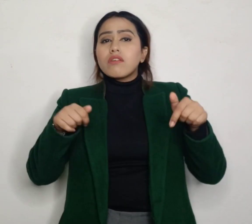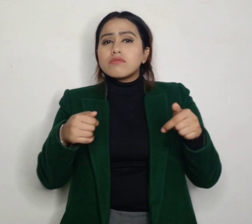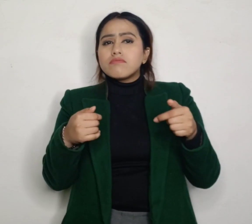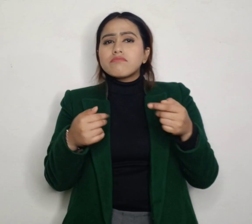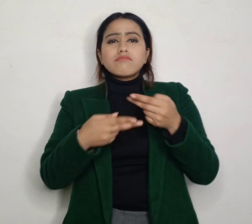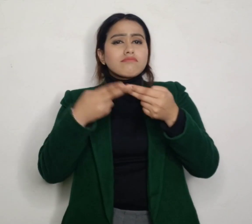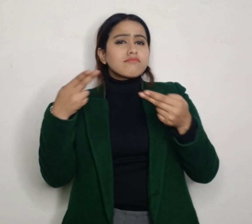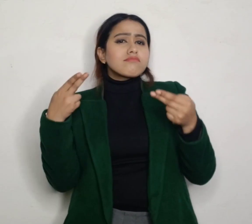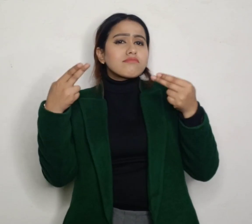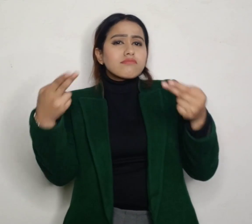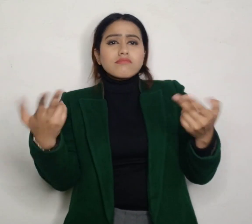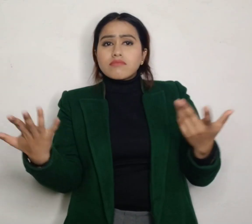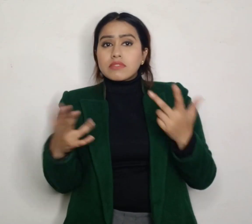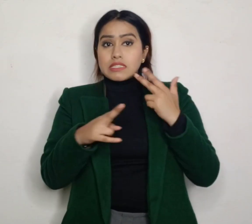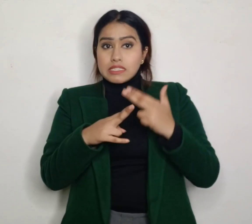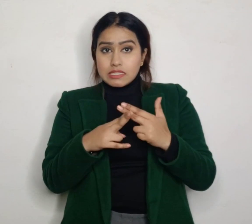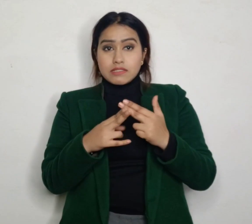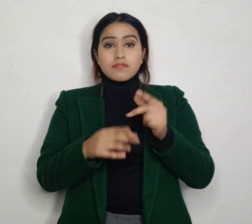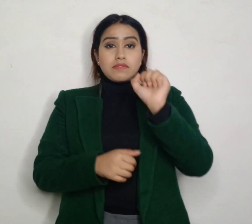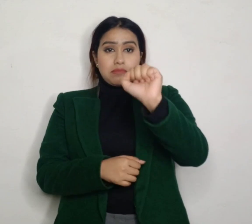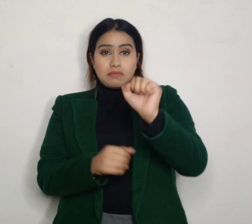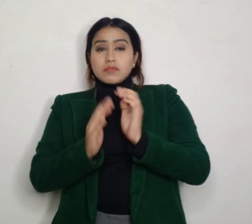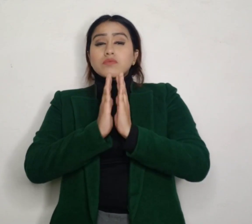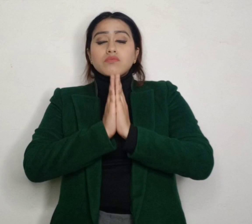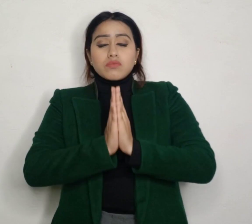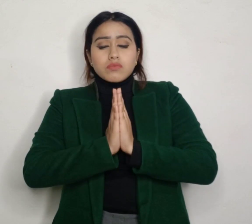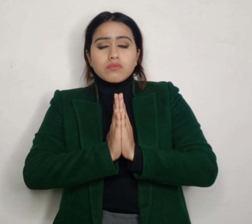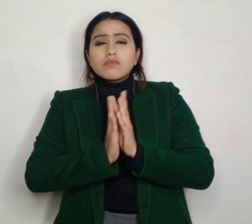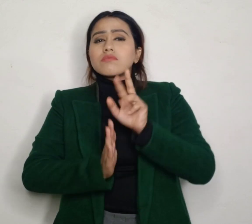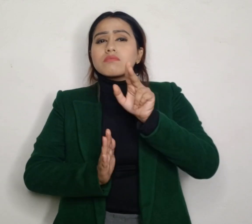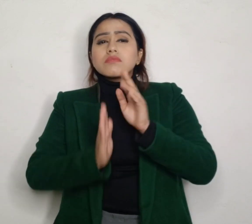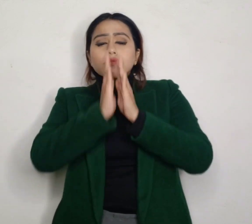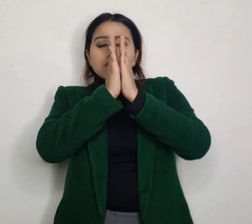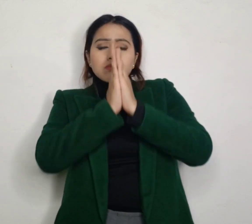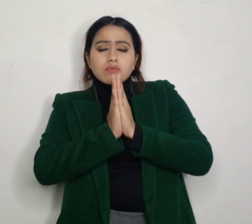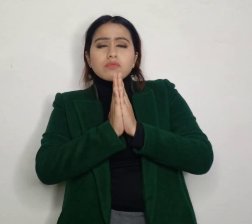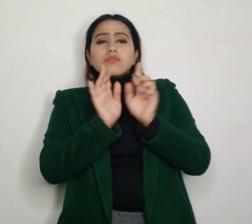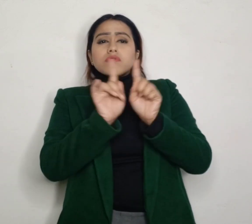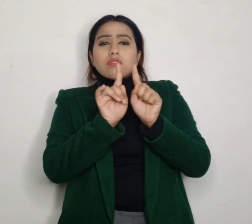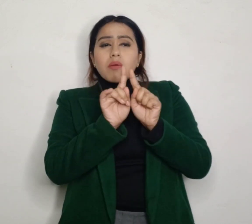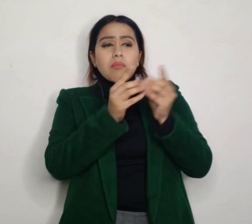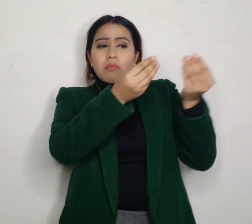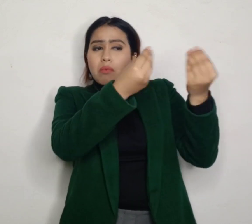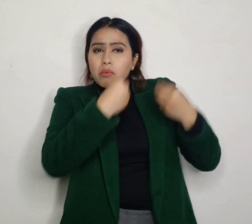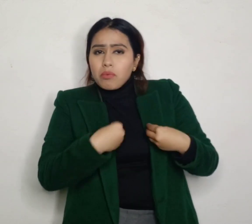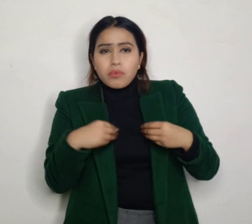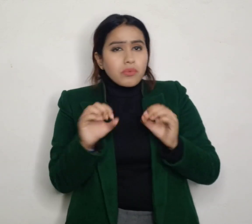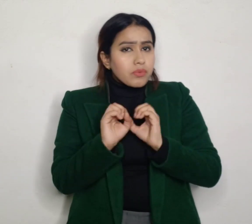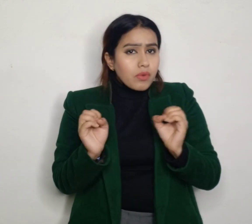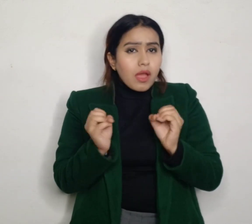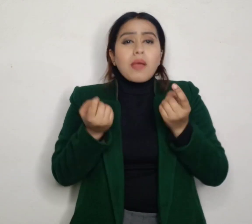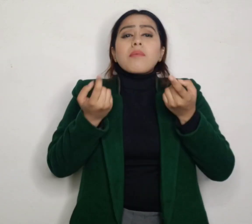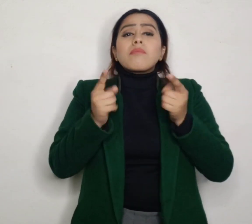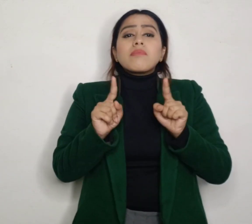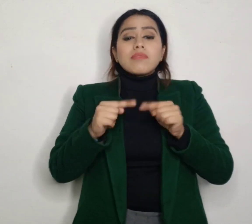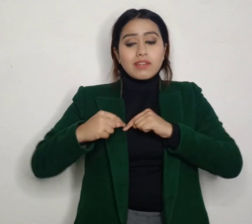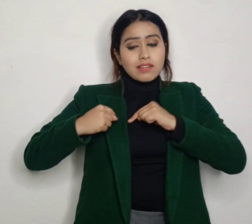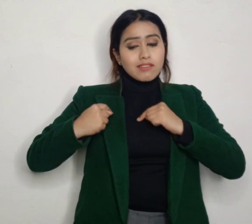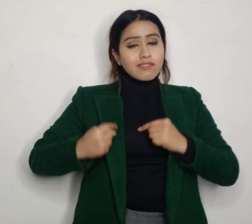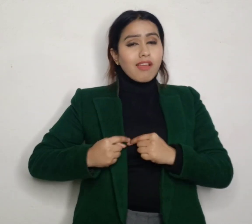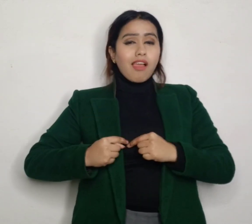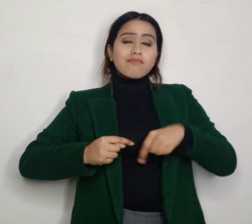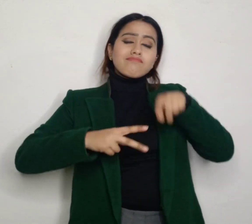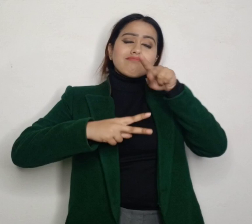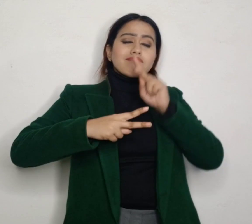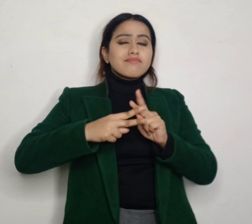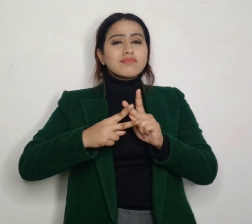किसी ने बड़े कमाल की बात कही है कि आस्था की असली परीक्षा तब होती है जब हम प्रभु से मांगे और हमें ना मिले, लेकिन तब